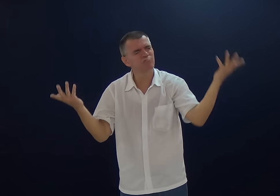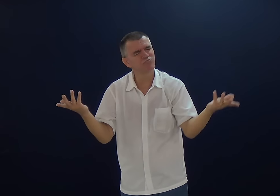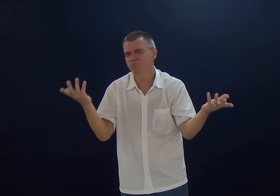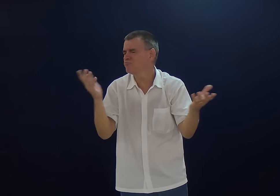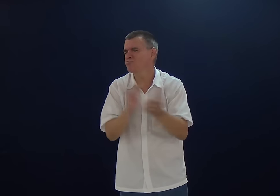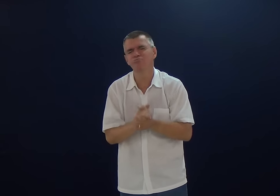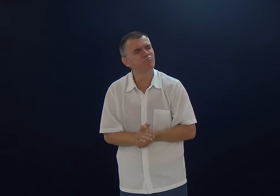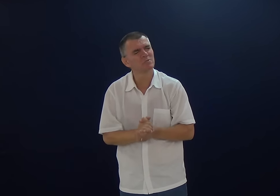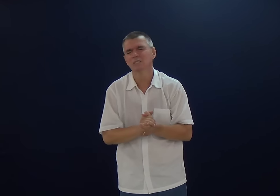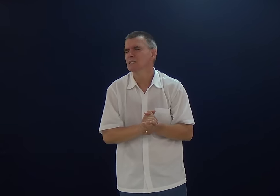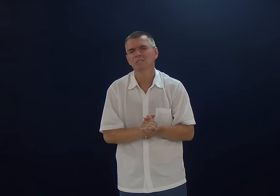Deus